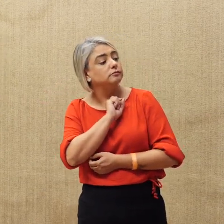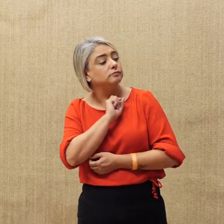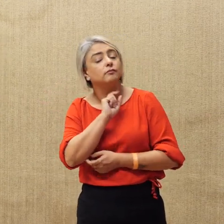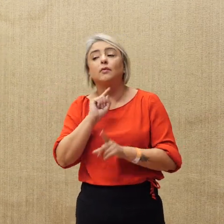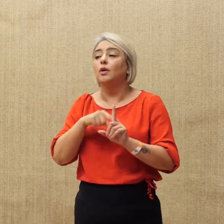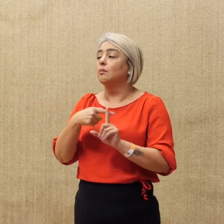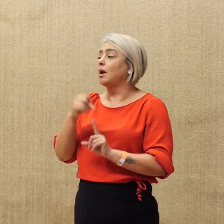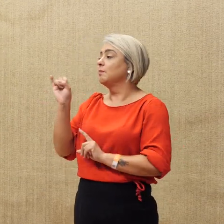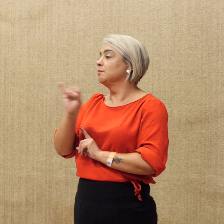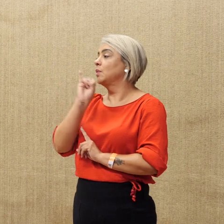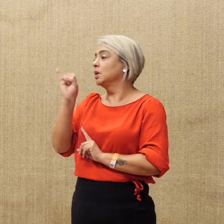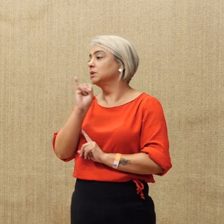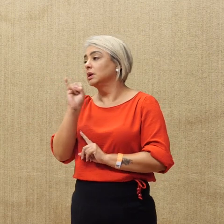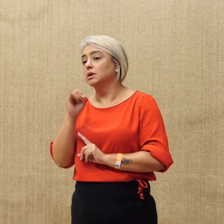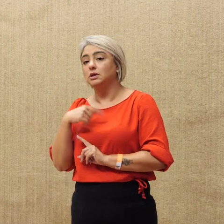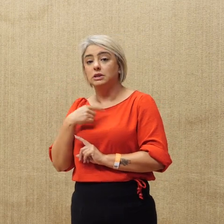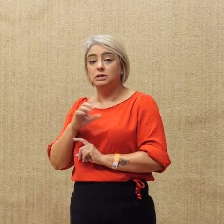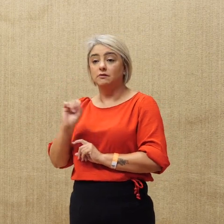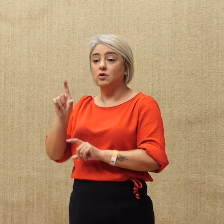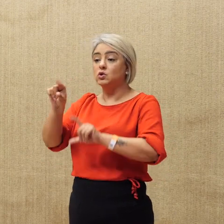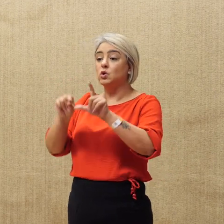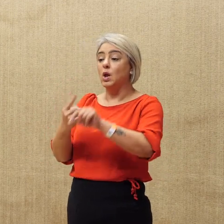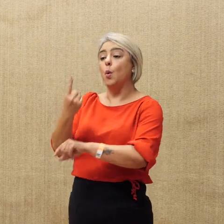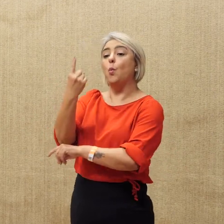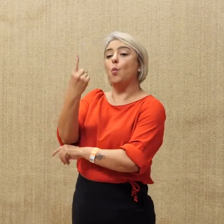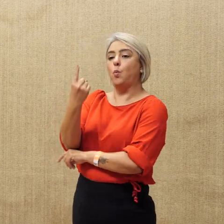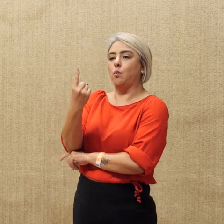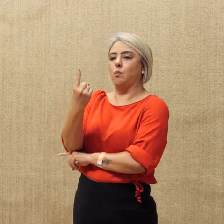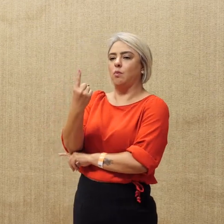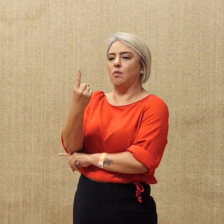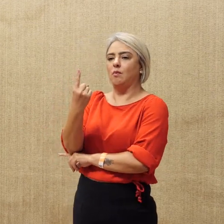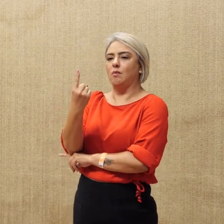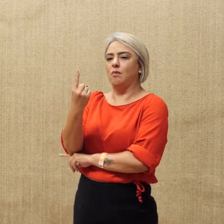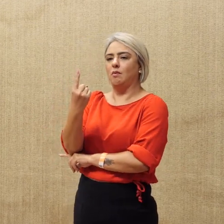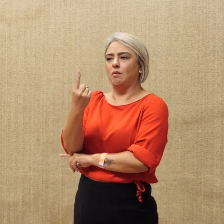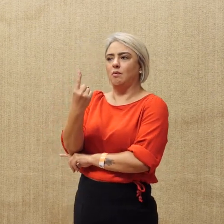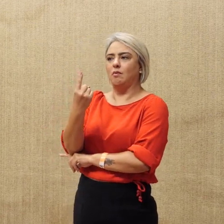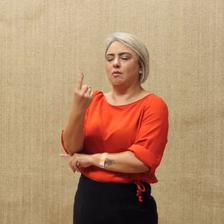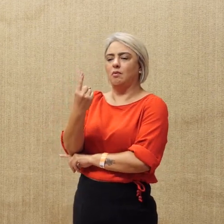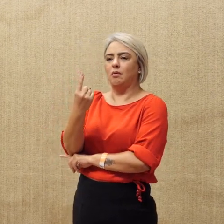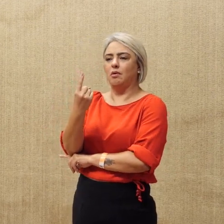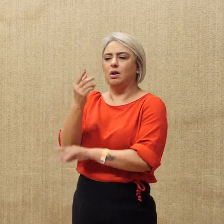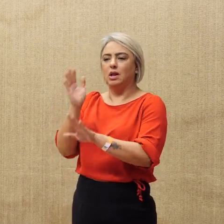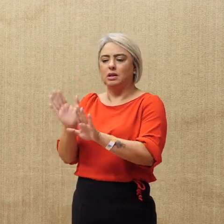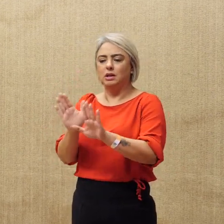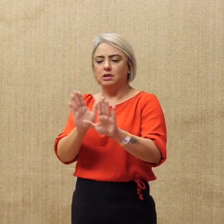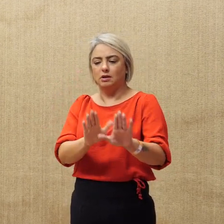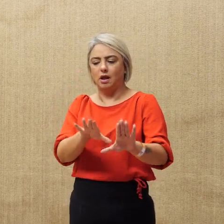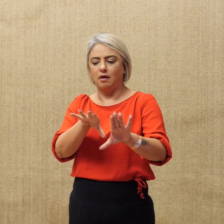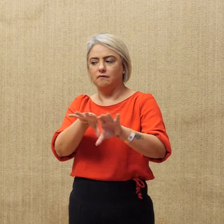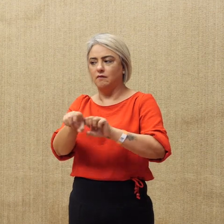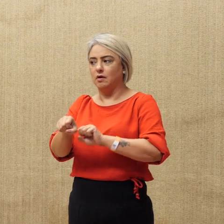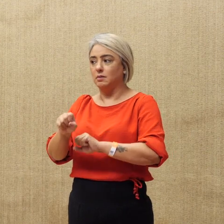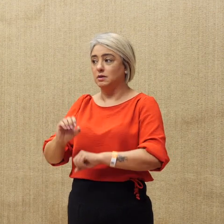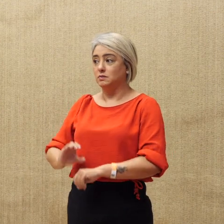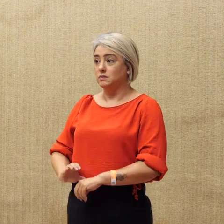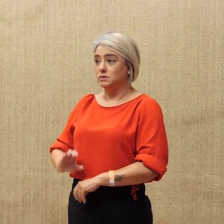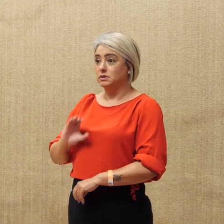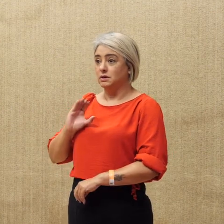o mais importante de tudo isso, se eu fosse escolher um, era deixar a formação